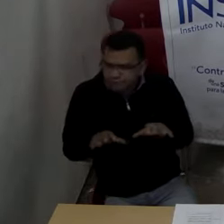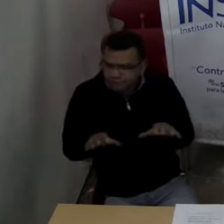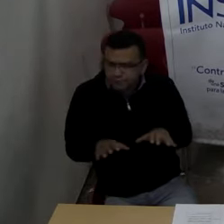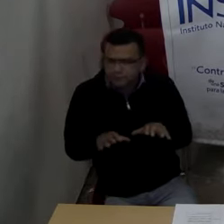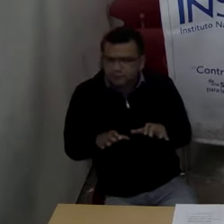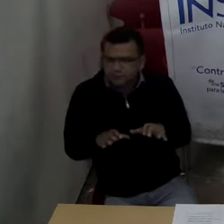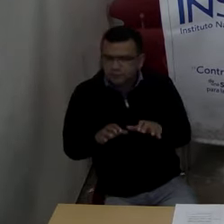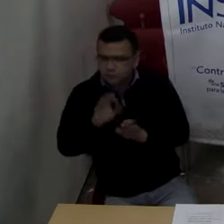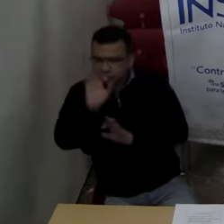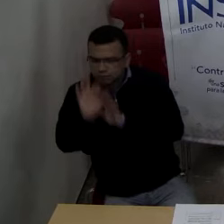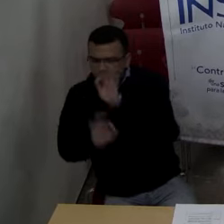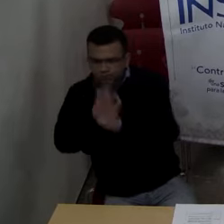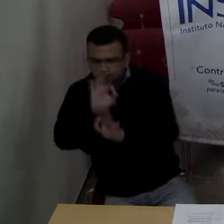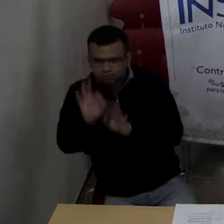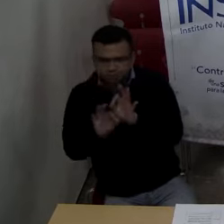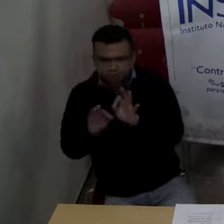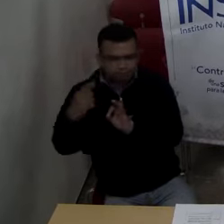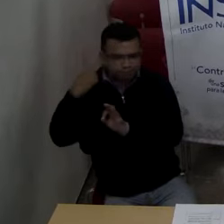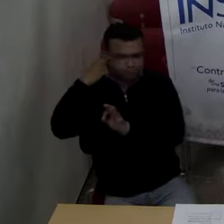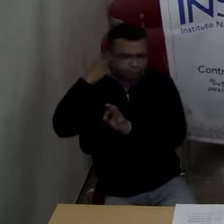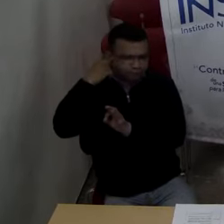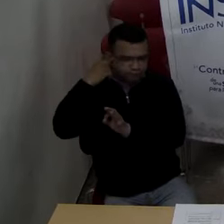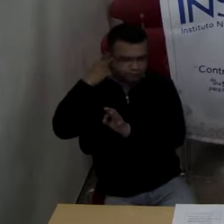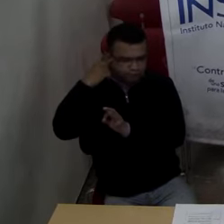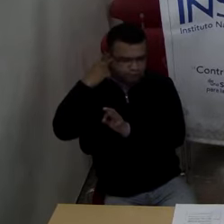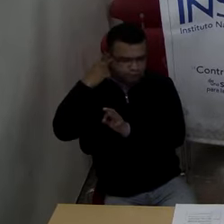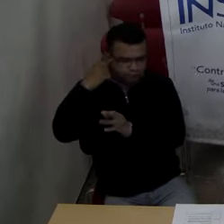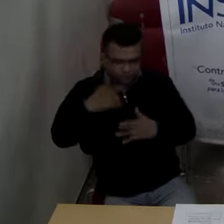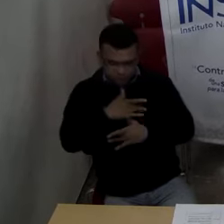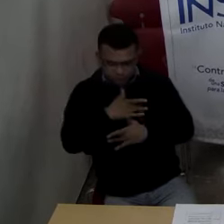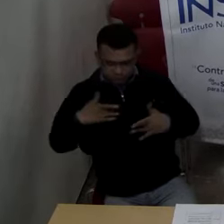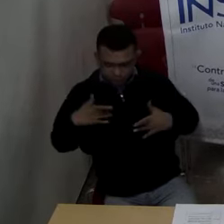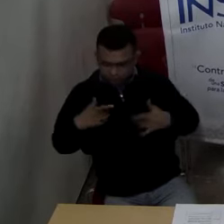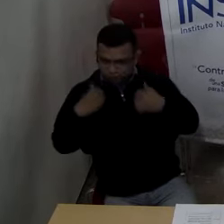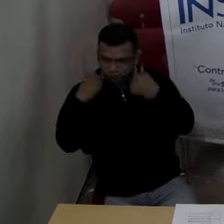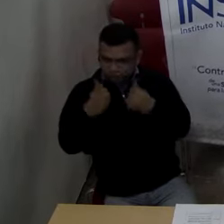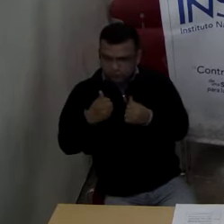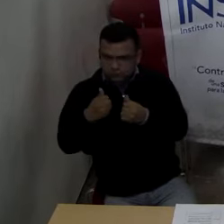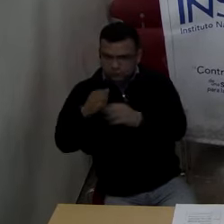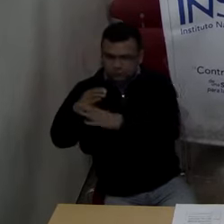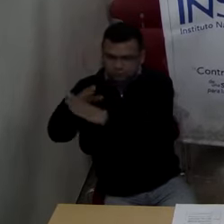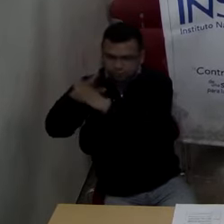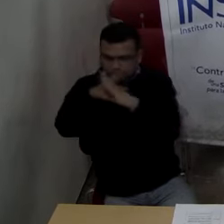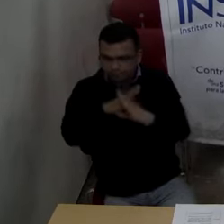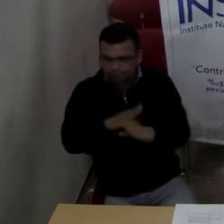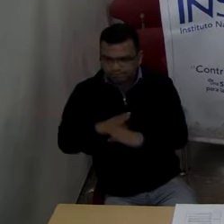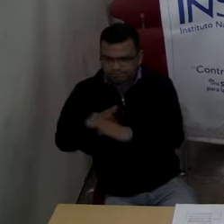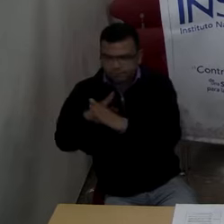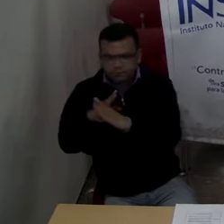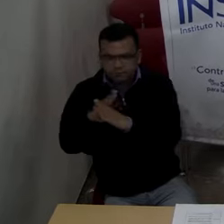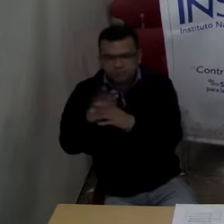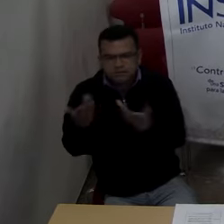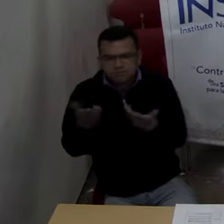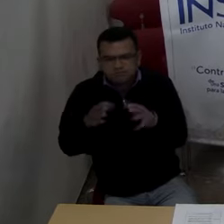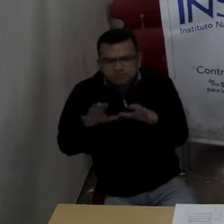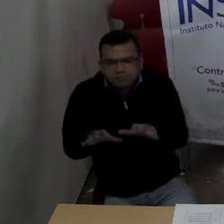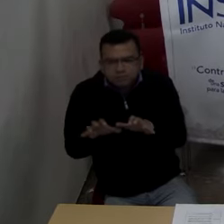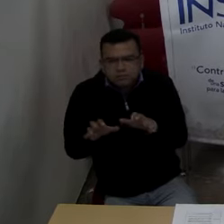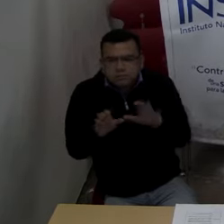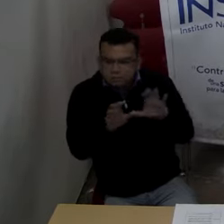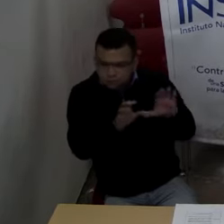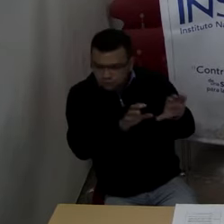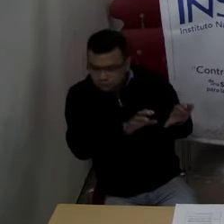de que las conductas son básicamente el estilo, el modo o